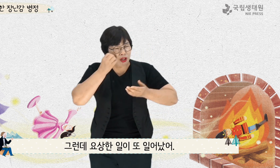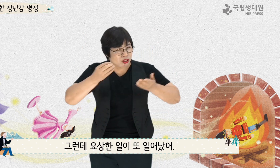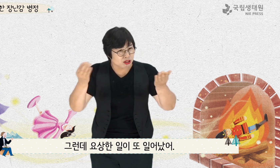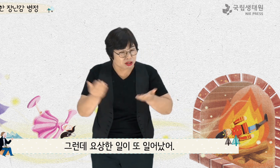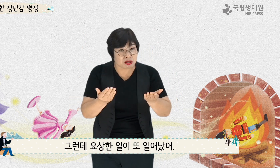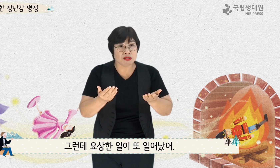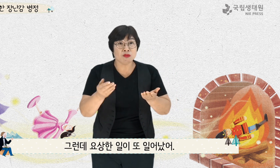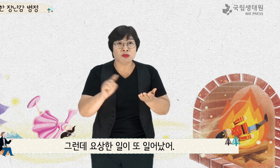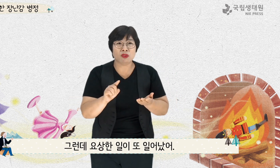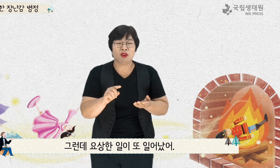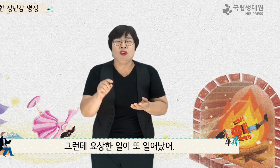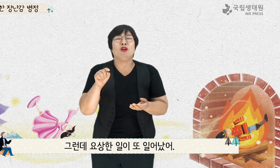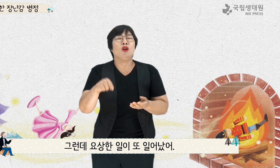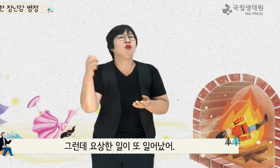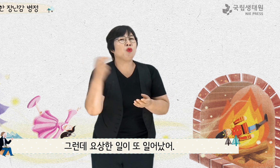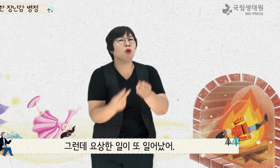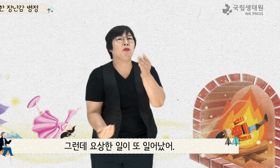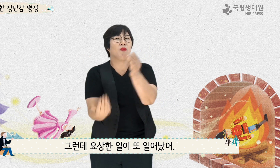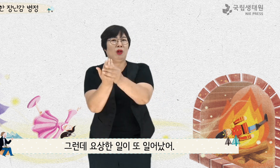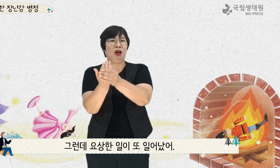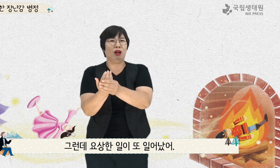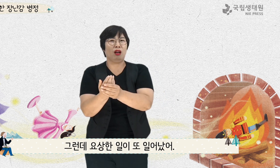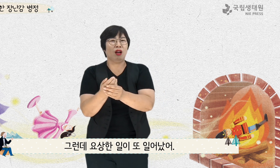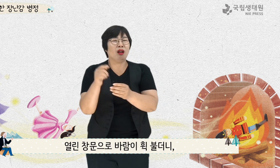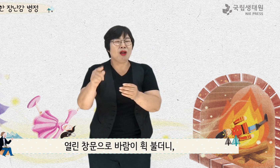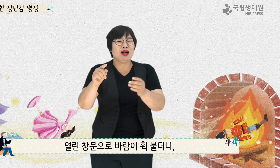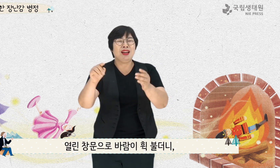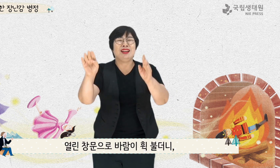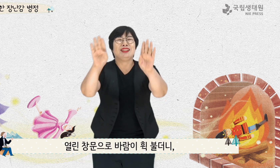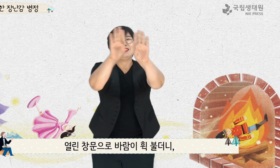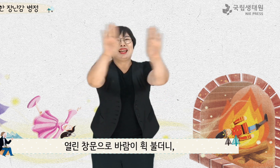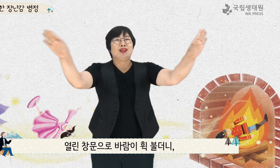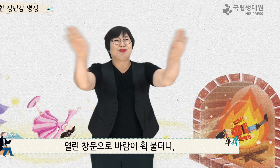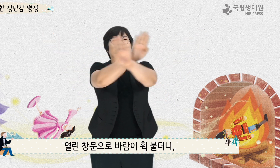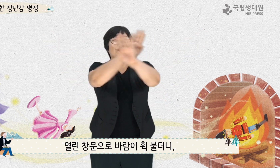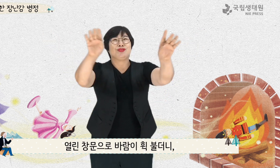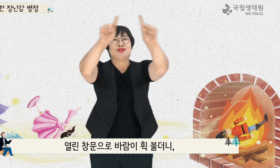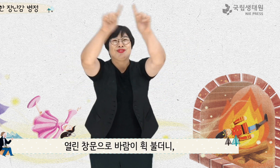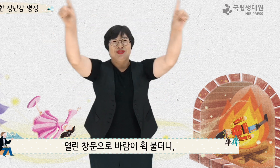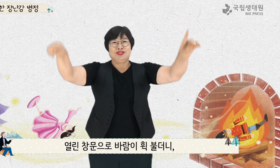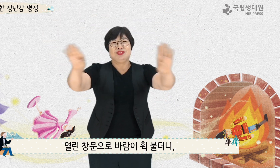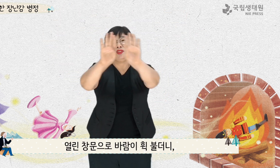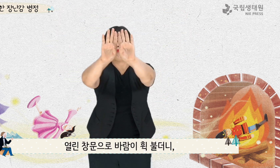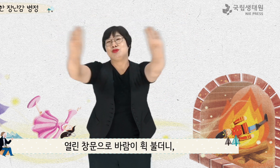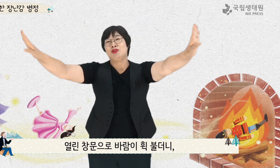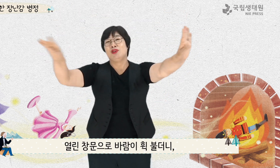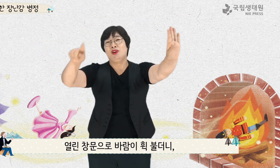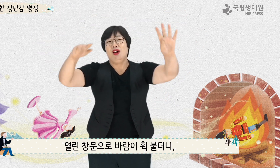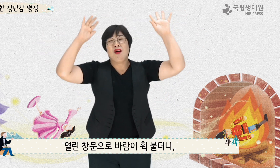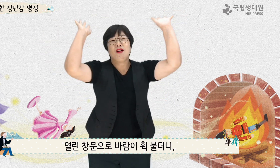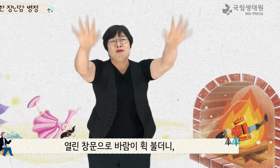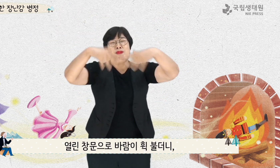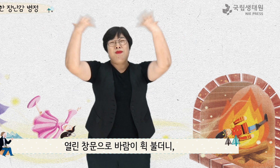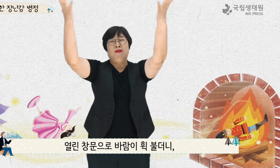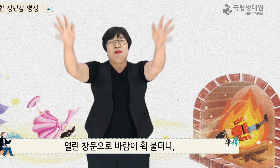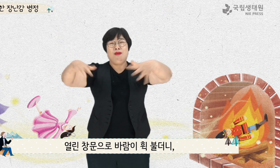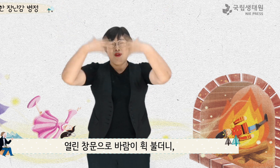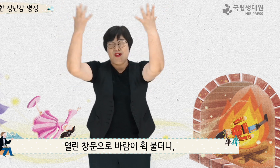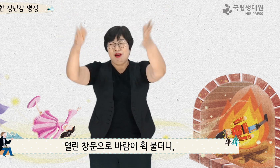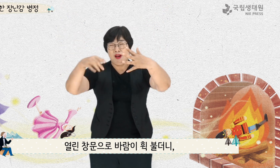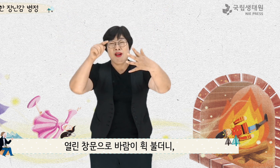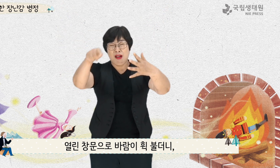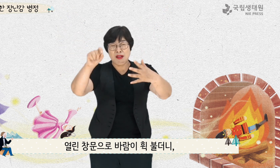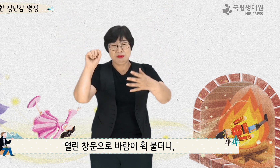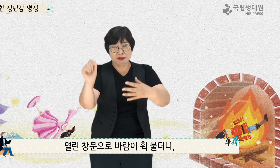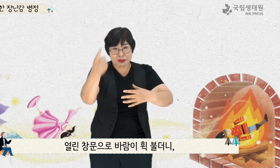그런데 요상한 일이 또 일어났어. 열린 창문으로 바람이 휙 불더니